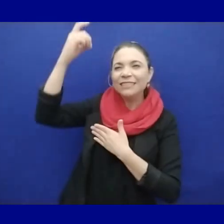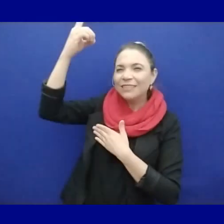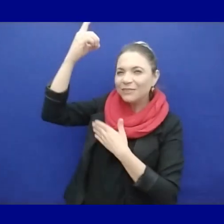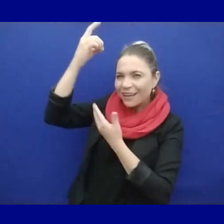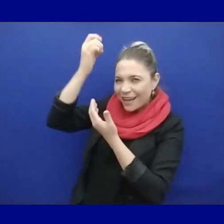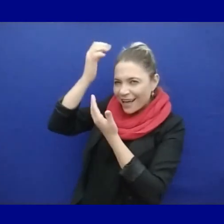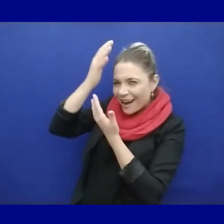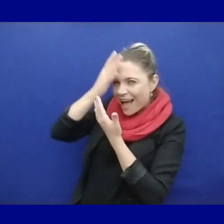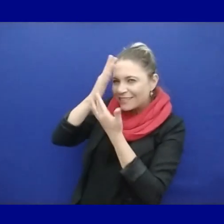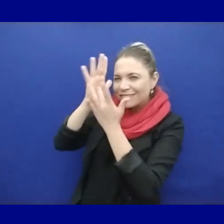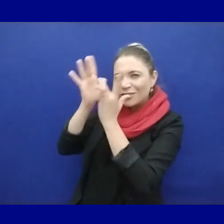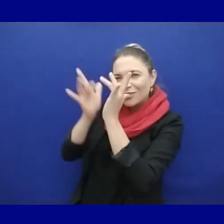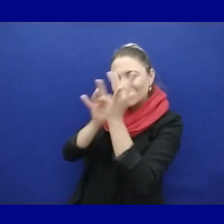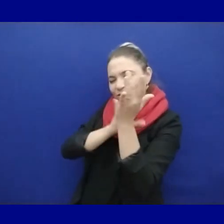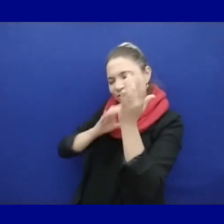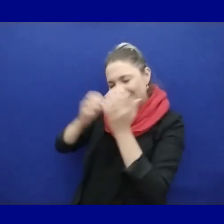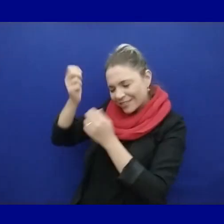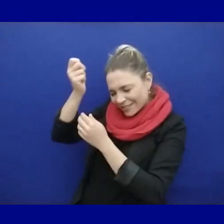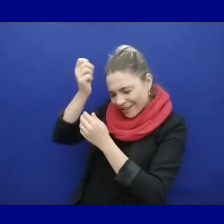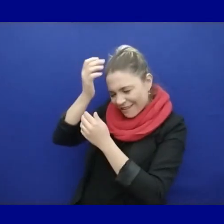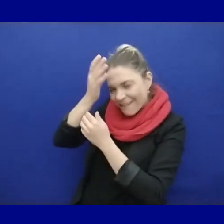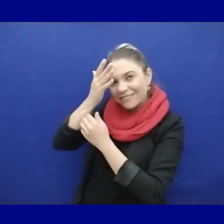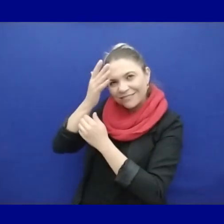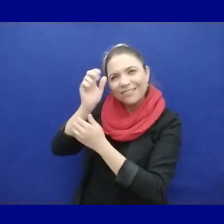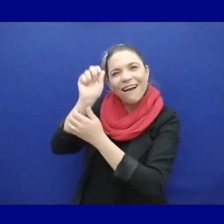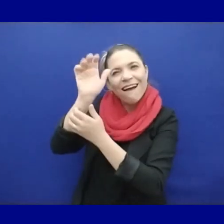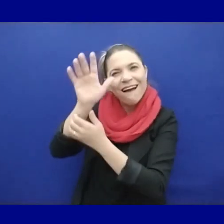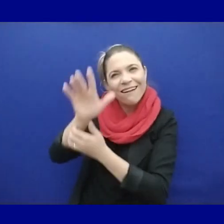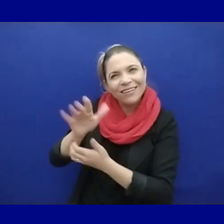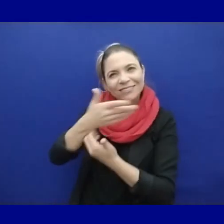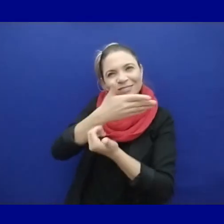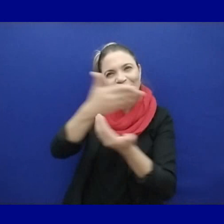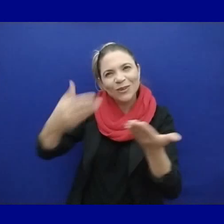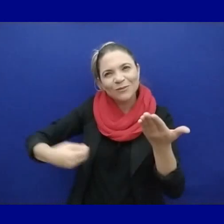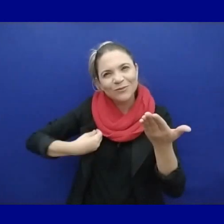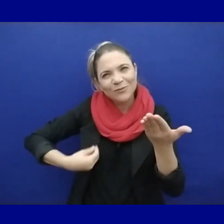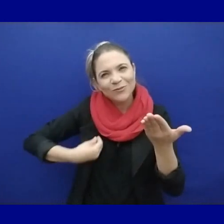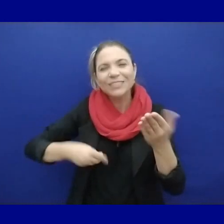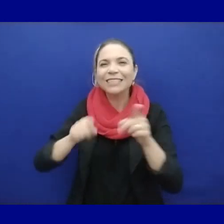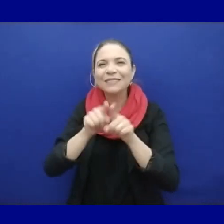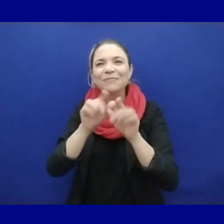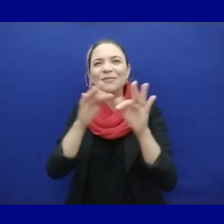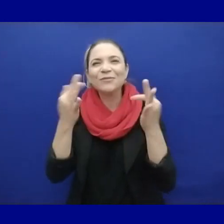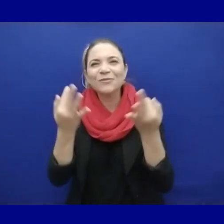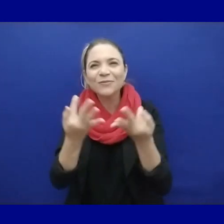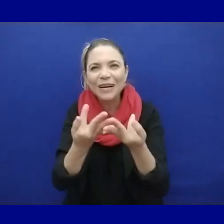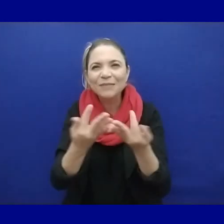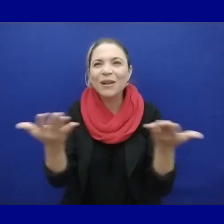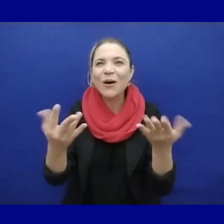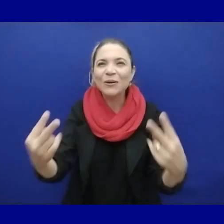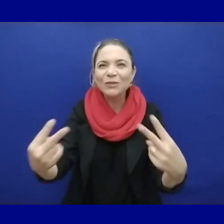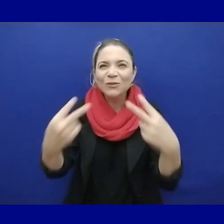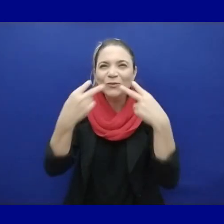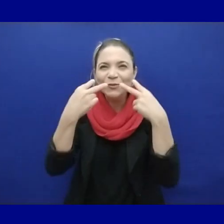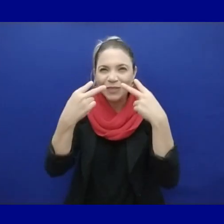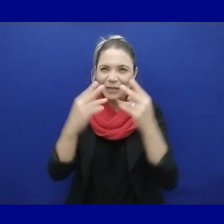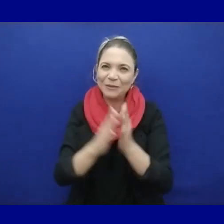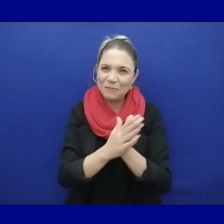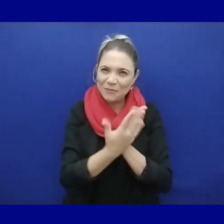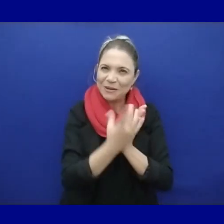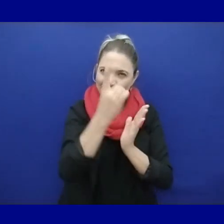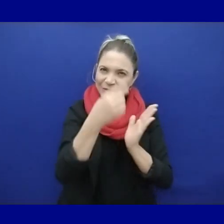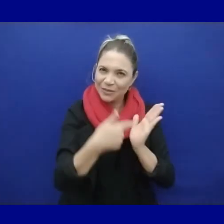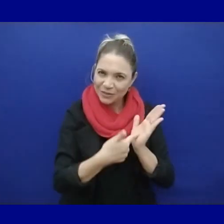do Senhor Jesus Cristo seja com cada vida, com cada família que nos acompanha nessa noite em que